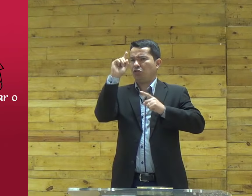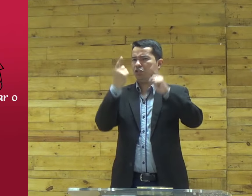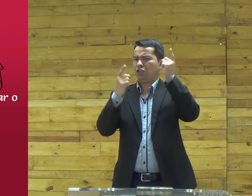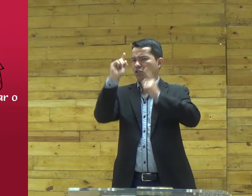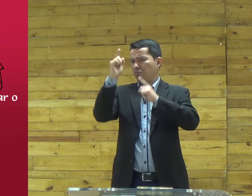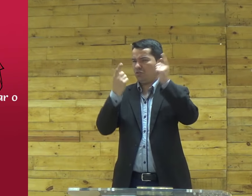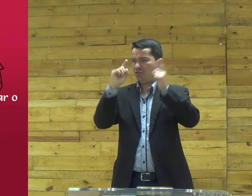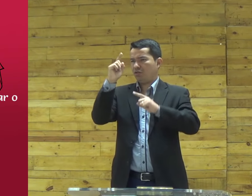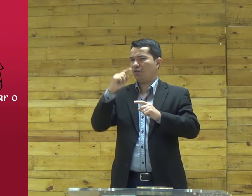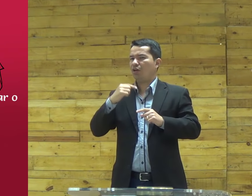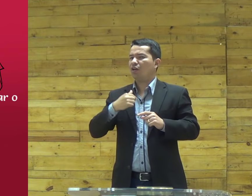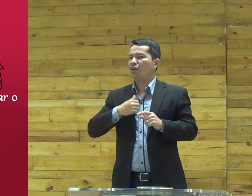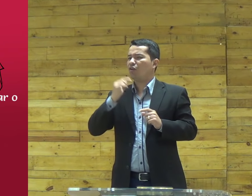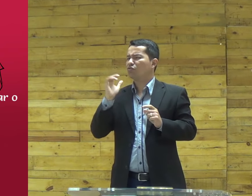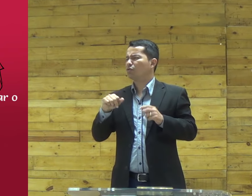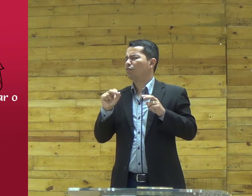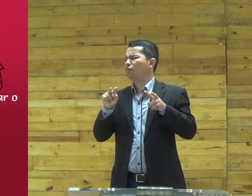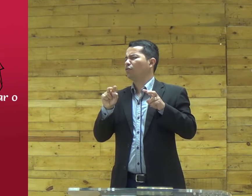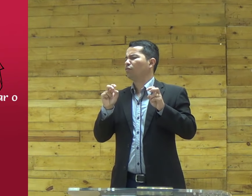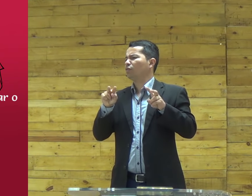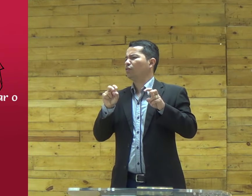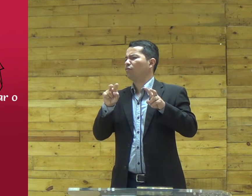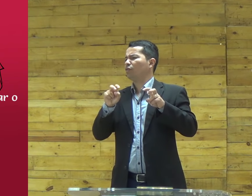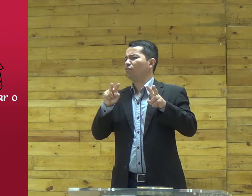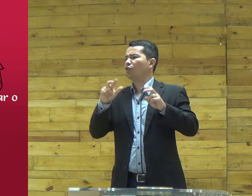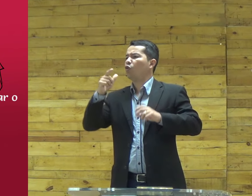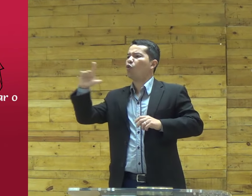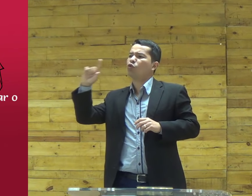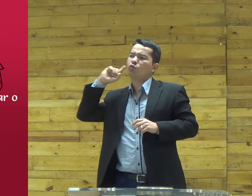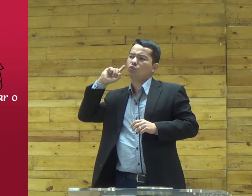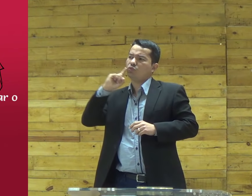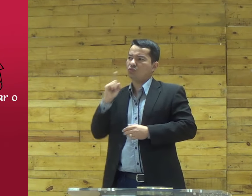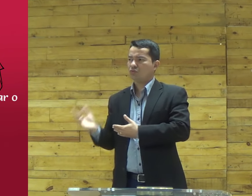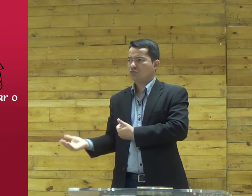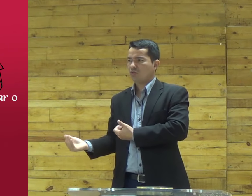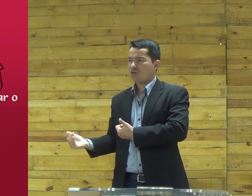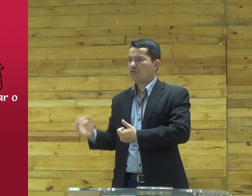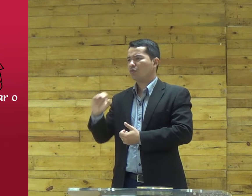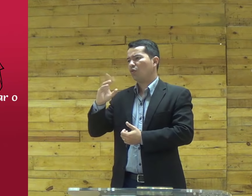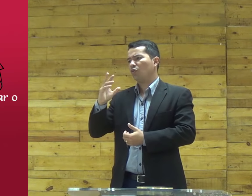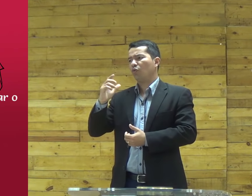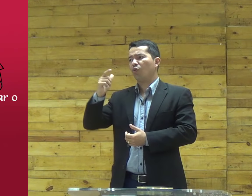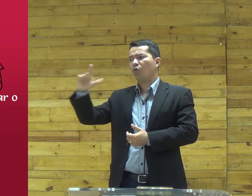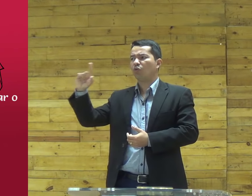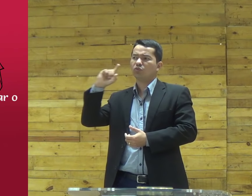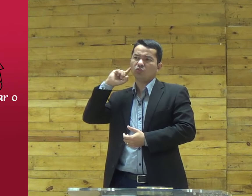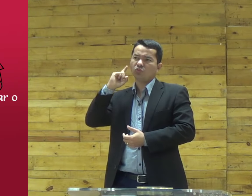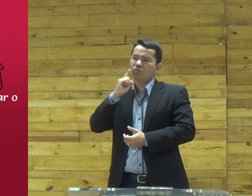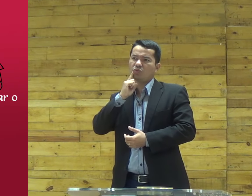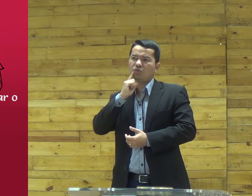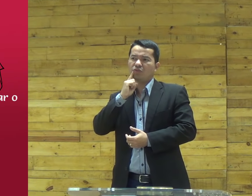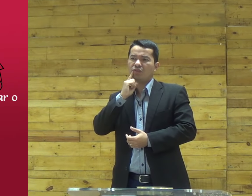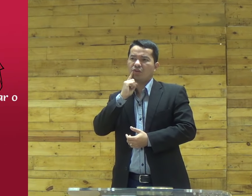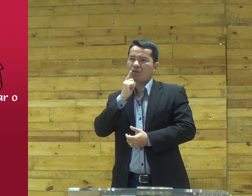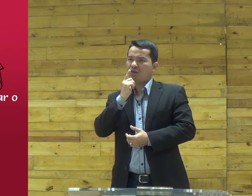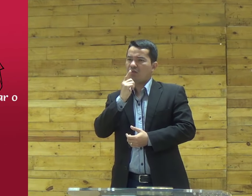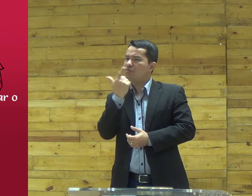Libras e alguma alguma coisa ali é gesto, é mímica. E outros surdos, eu percebo, surdos mais jovens ou